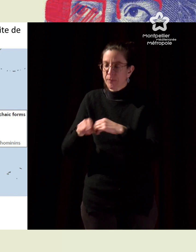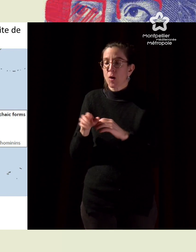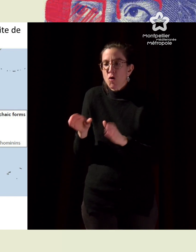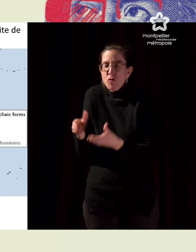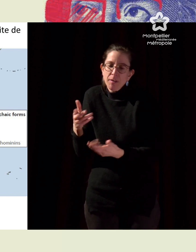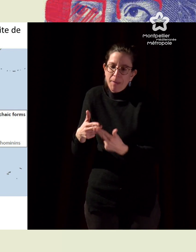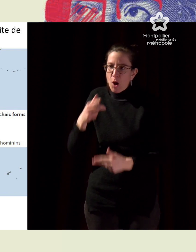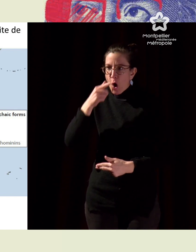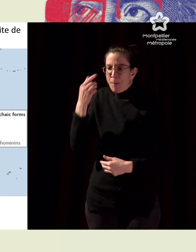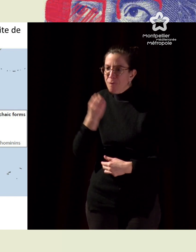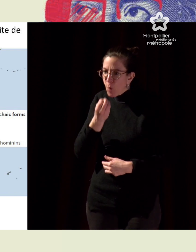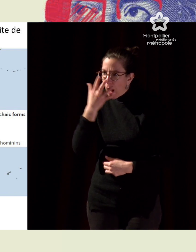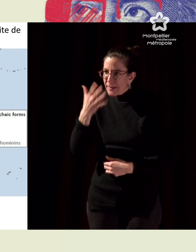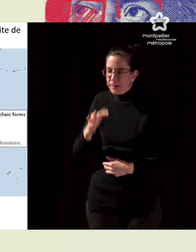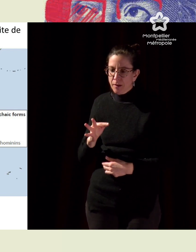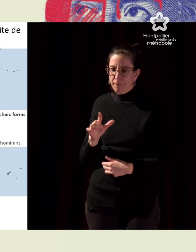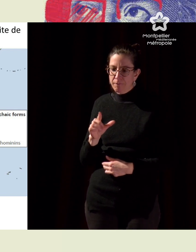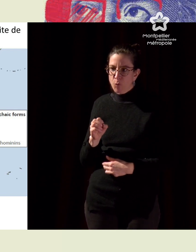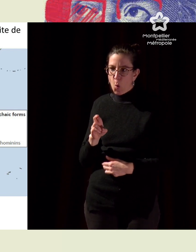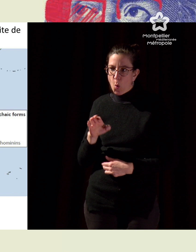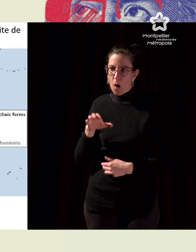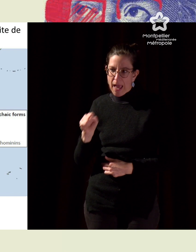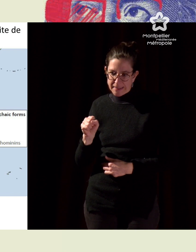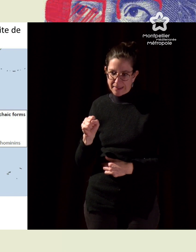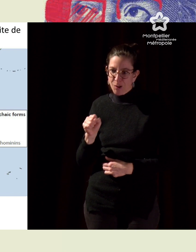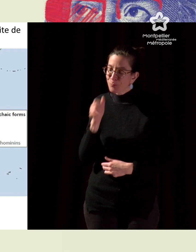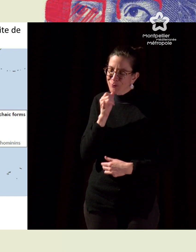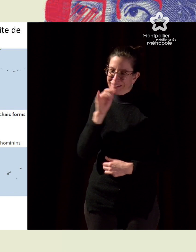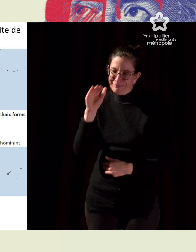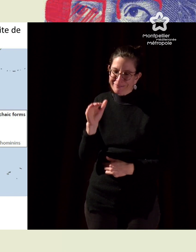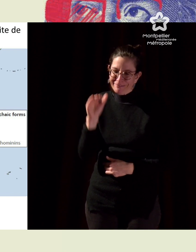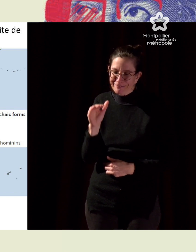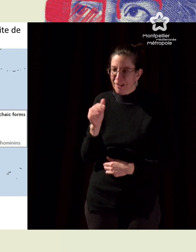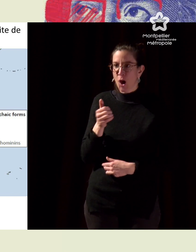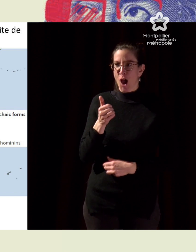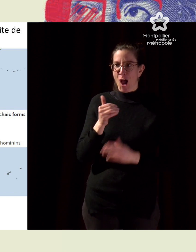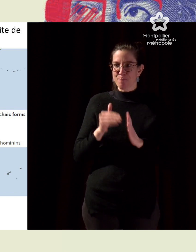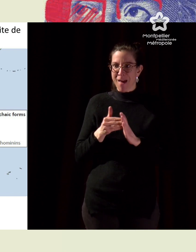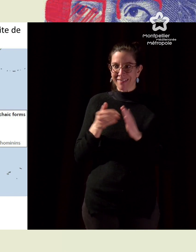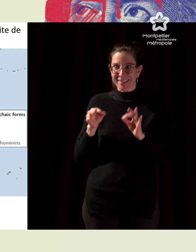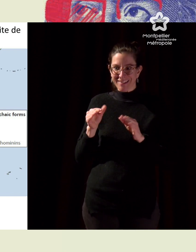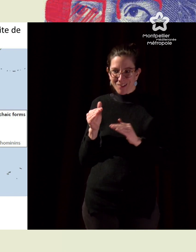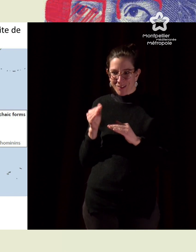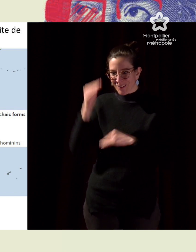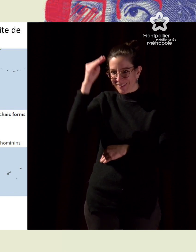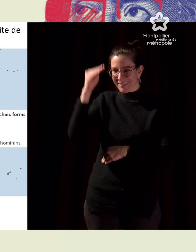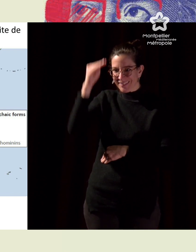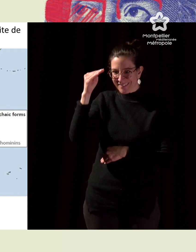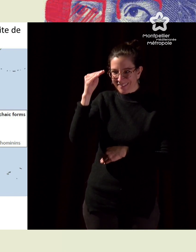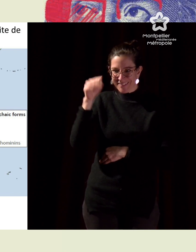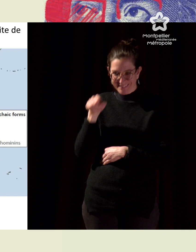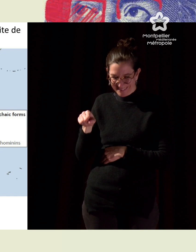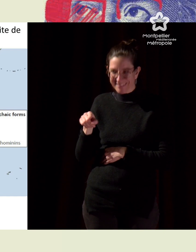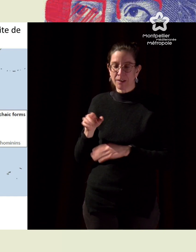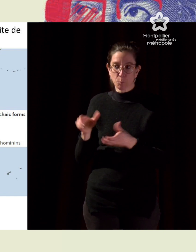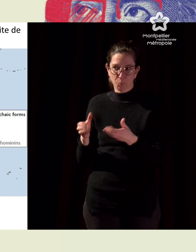Flores, qu'on dit aussi le hobbit de la préhistoire, qui mesurait environ 1,10 m de haut, et il y a